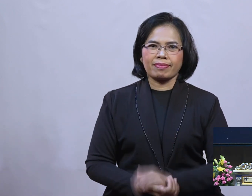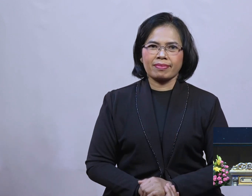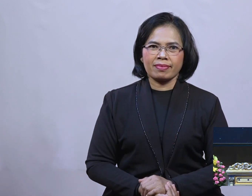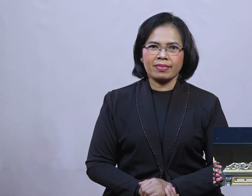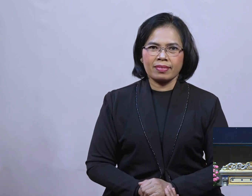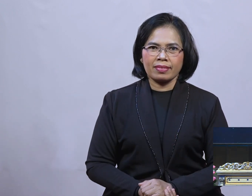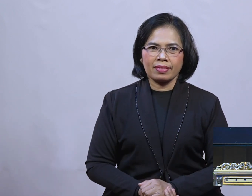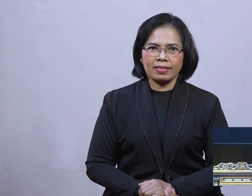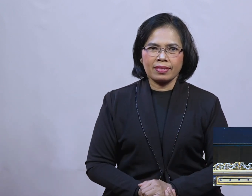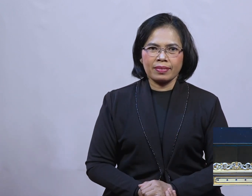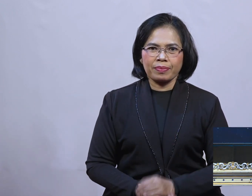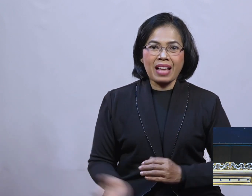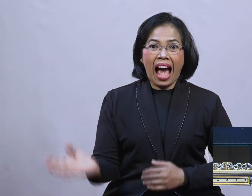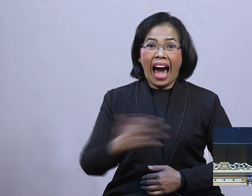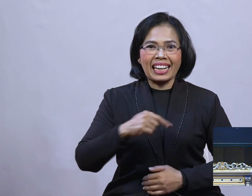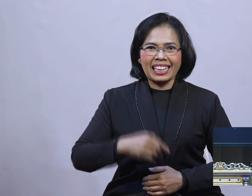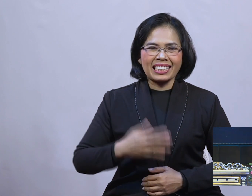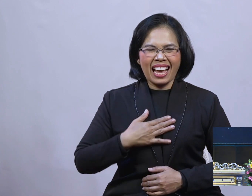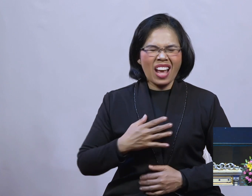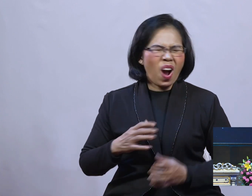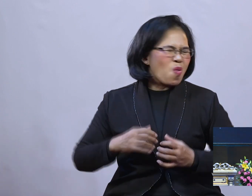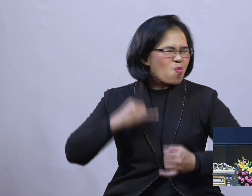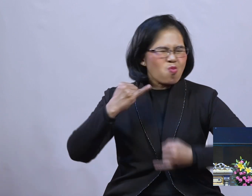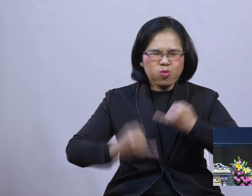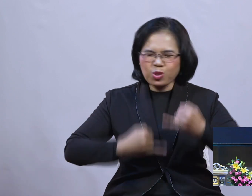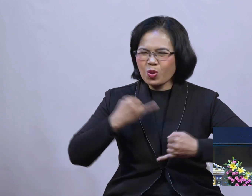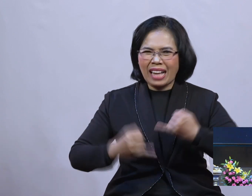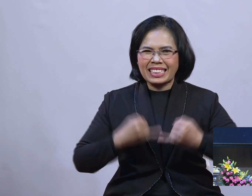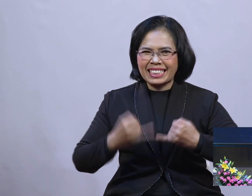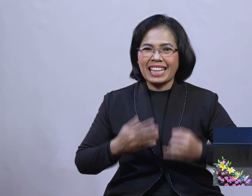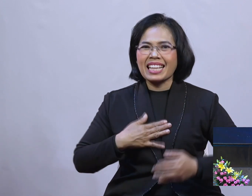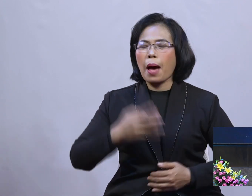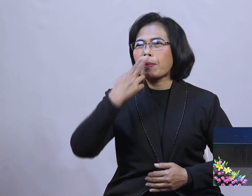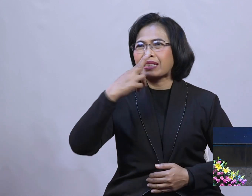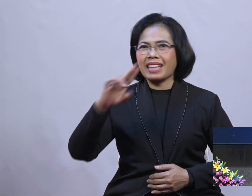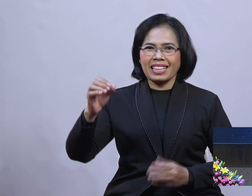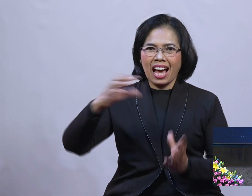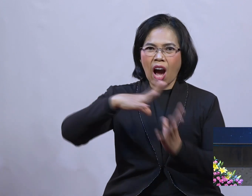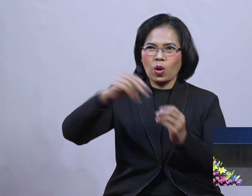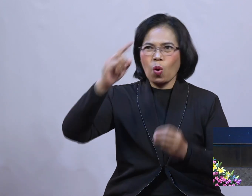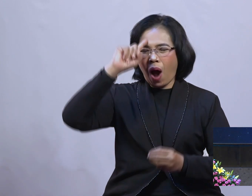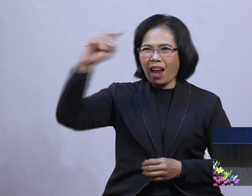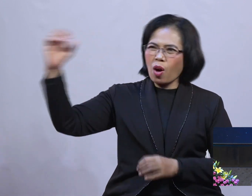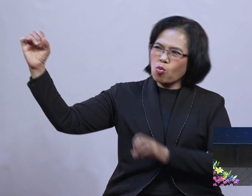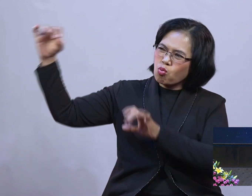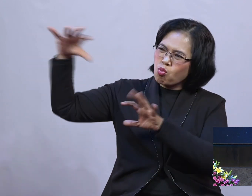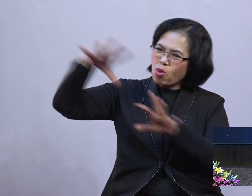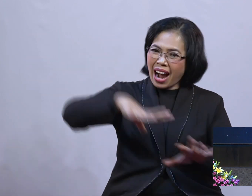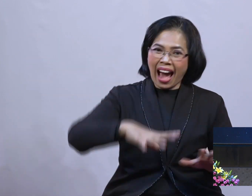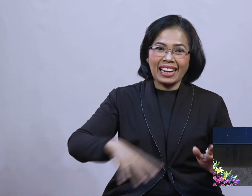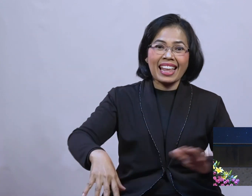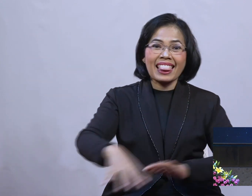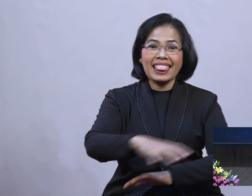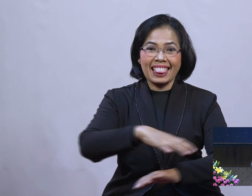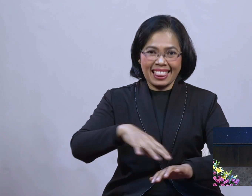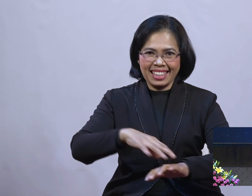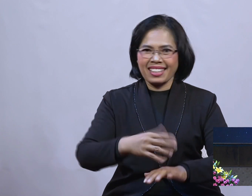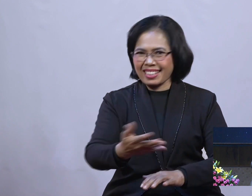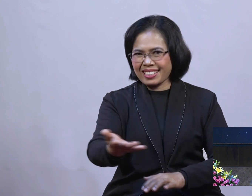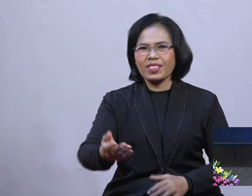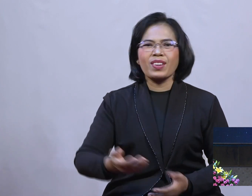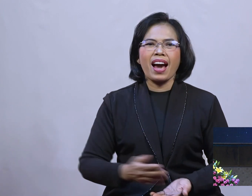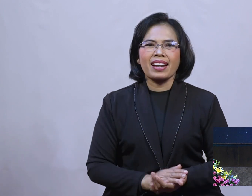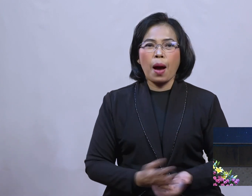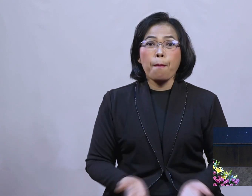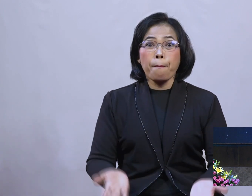die hard reset sangat bersukacita saya percaya roh Allah mengalir di tengah-tengah hati Saudara untuk